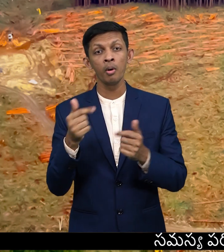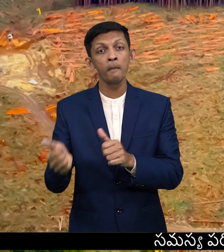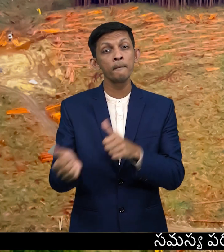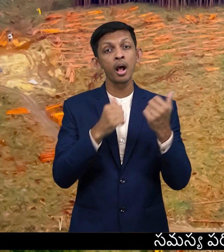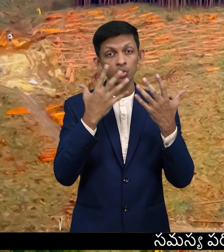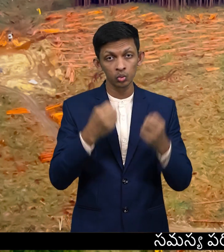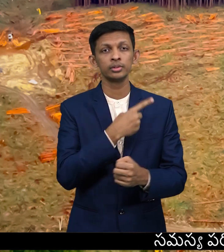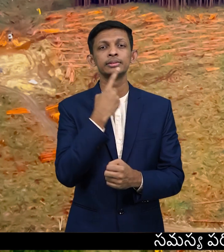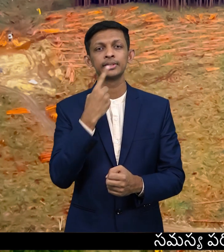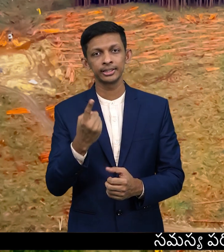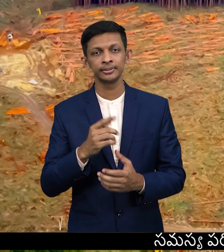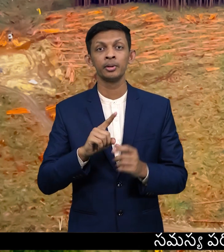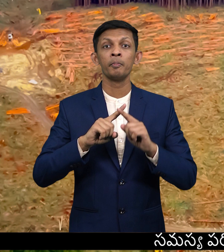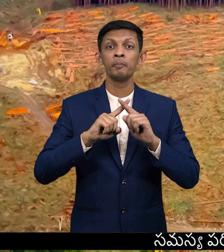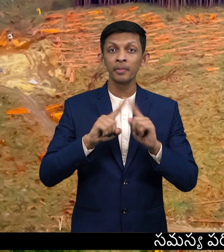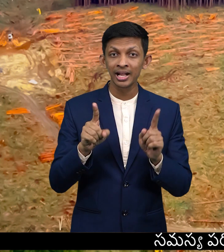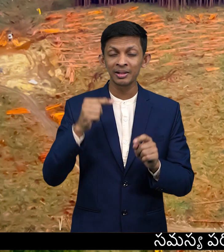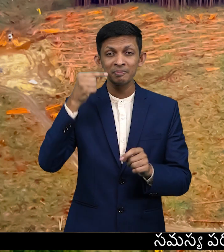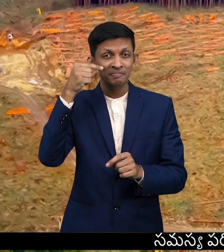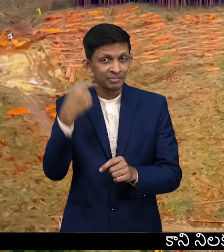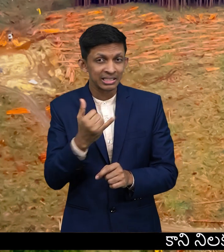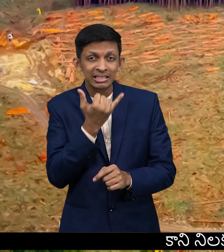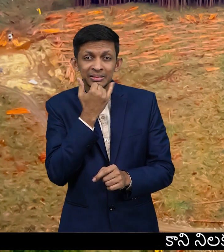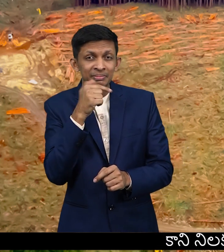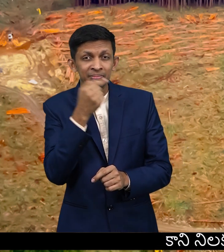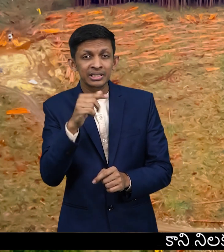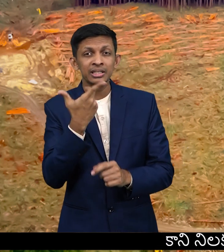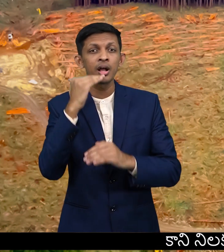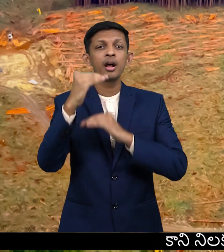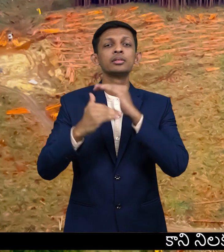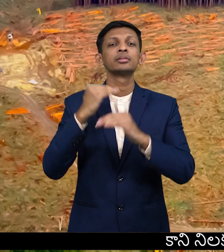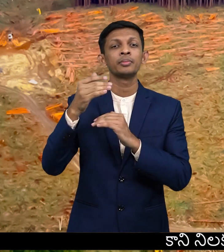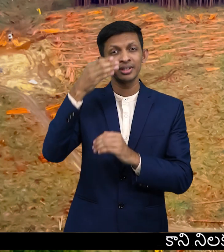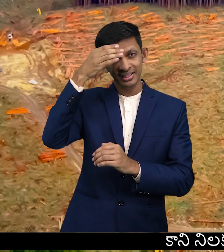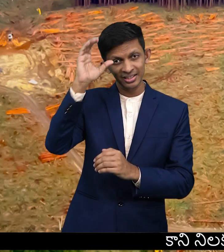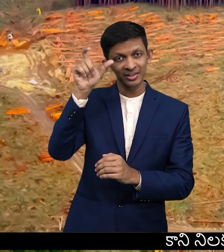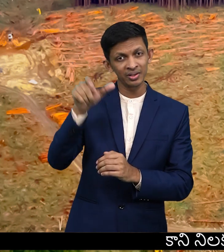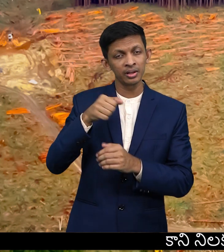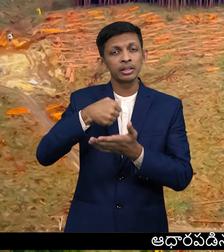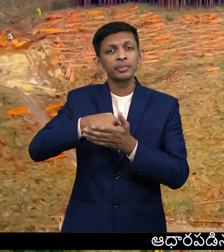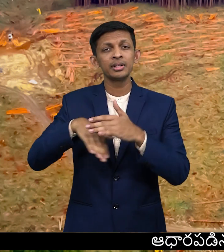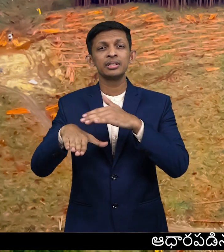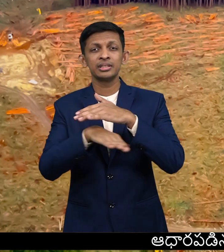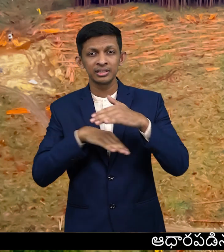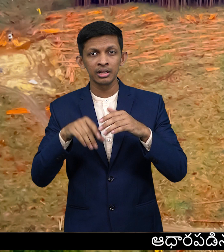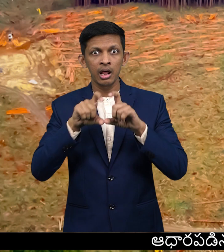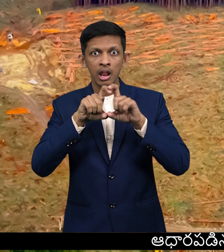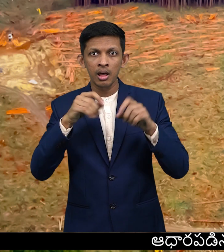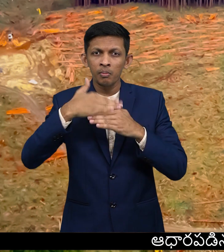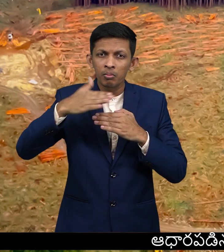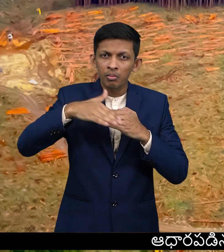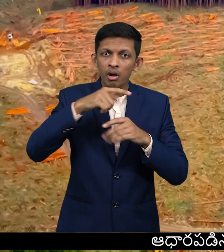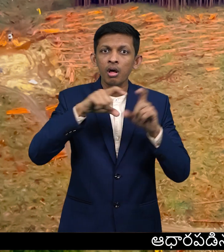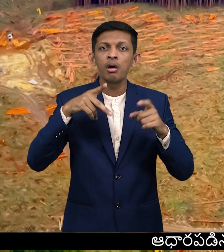సమన్వయ పరిహారం లేదా పునరావాసం కాదు, కానీ నిలకడలేని వనరుల వినియోగంపై ఆధారపడిన